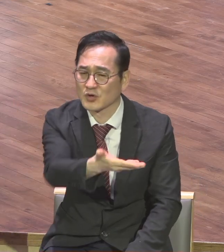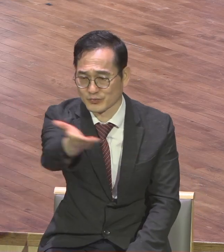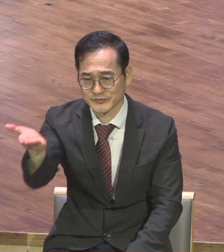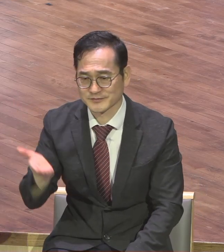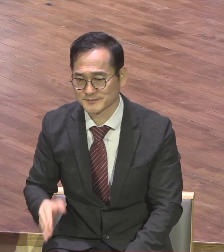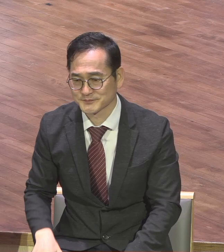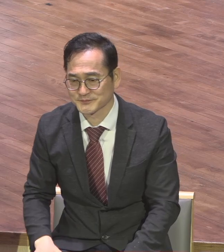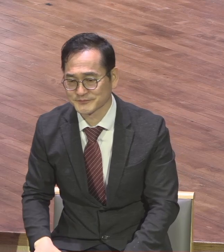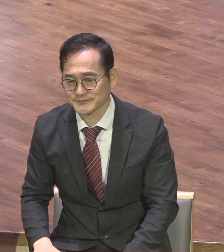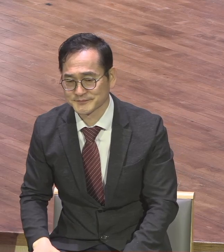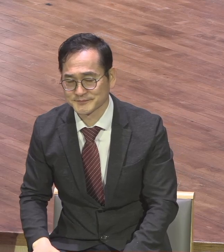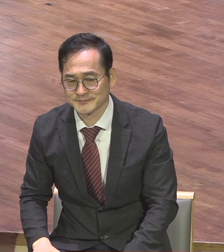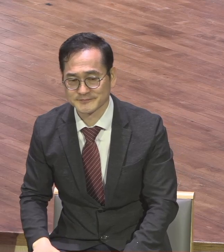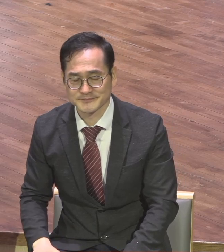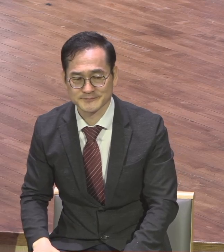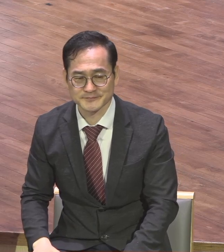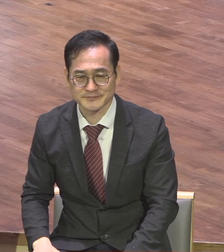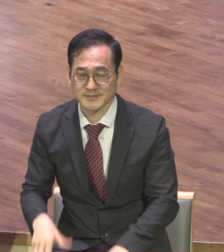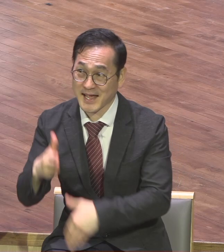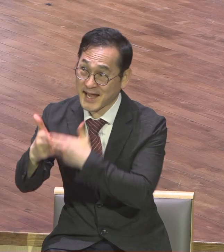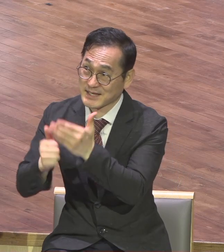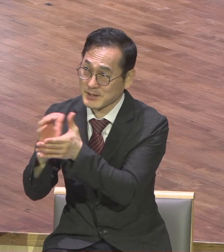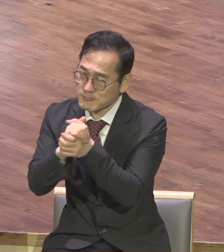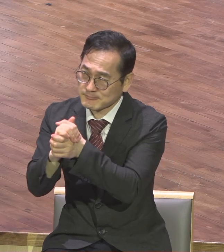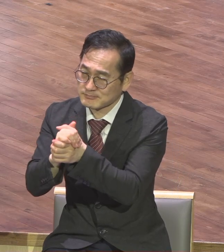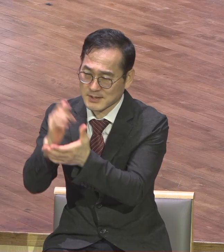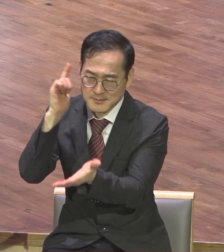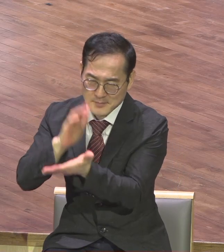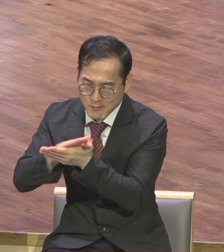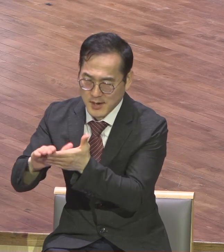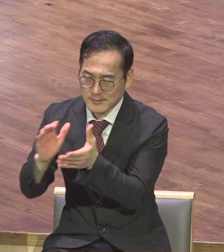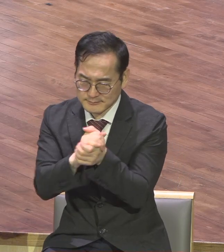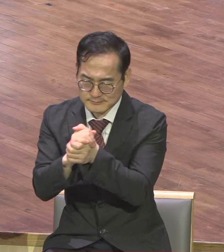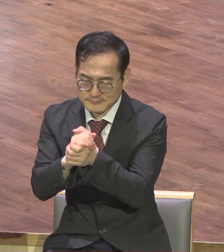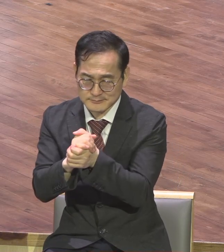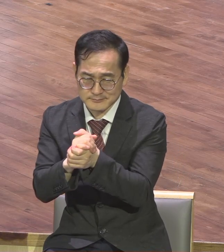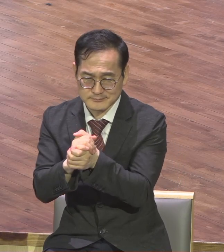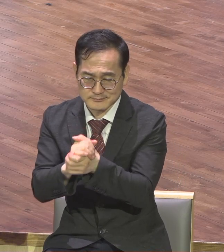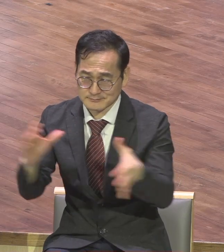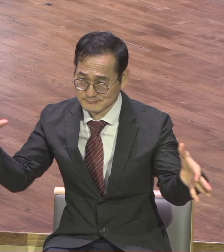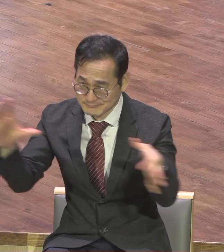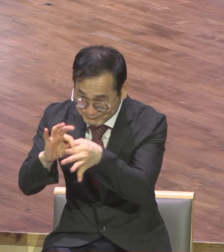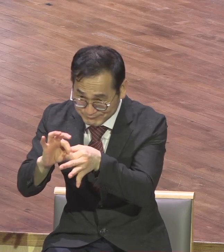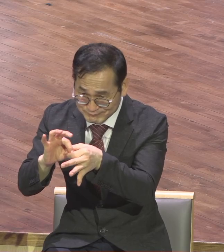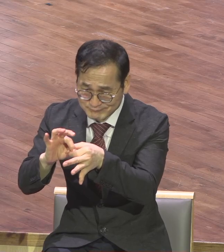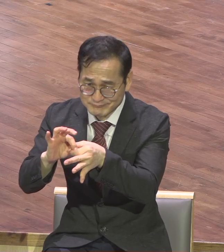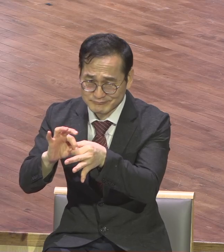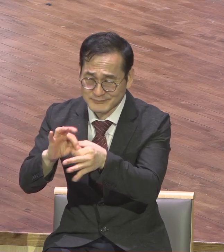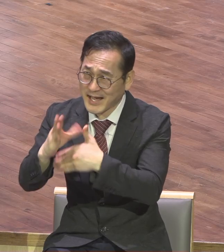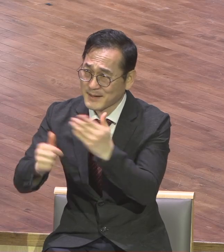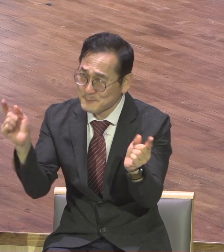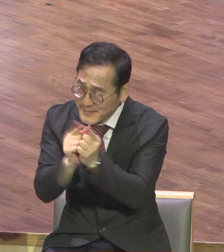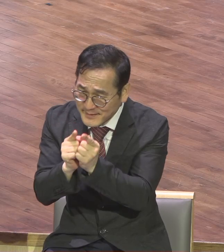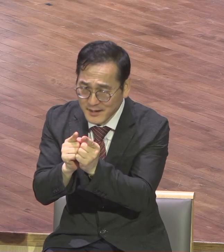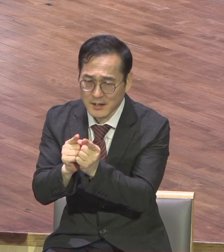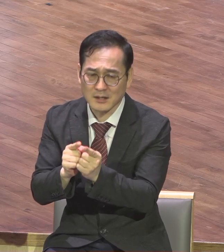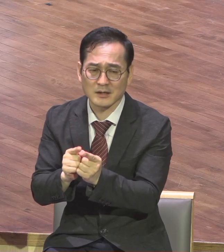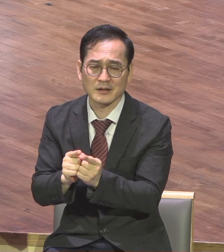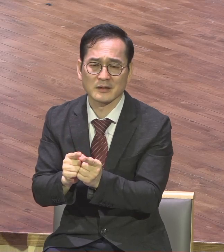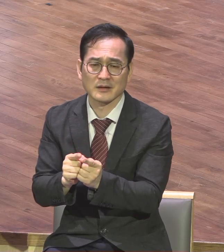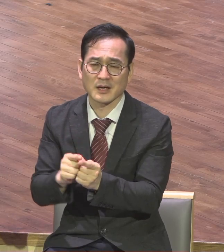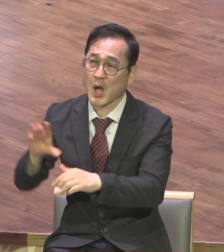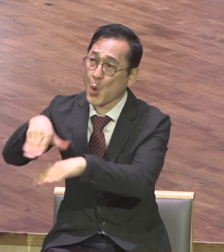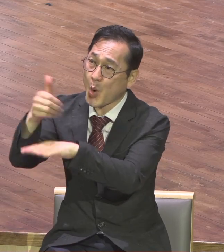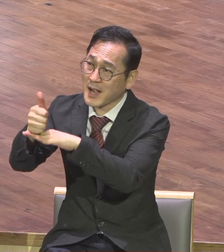수 있도록, 화평케 할 수 있도록, 하나님 예배할 수 있도록, 하나님 만나게 할 수 있도록,